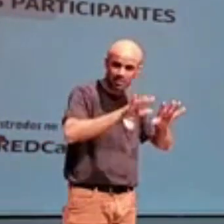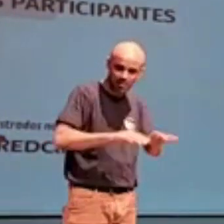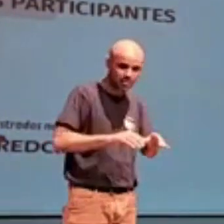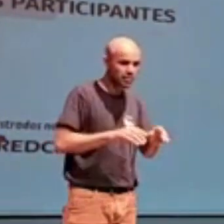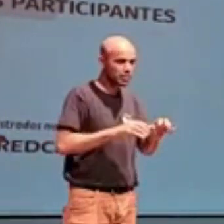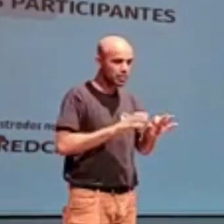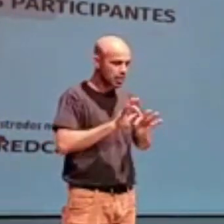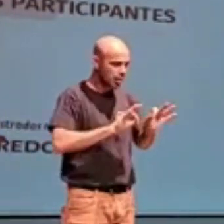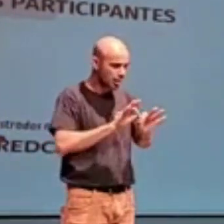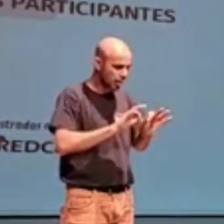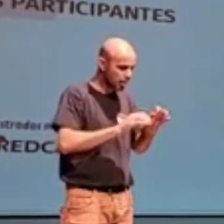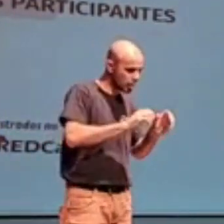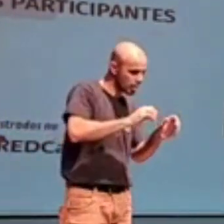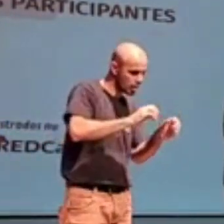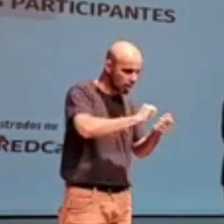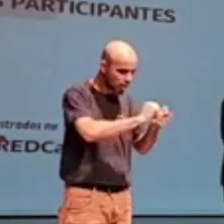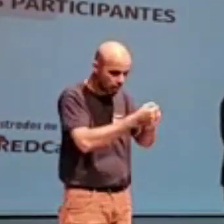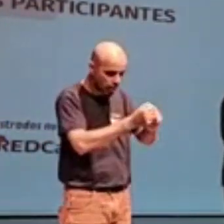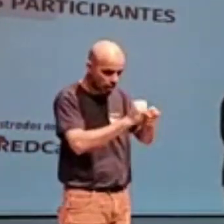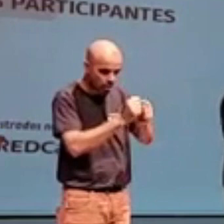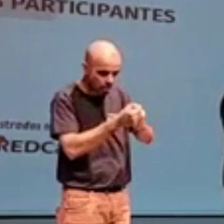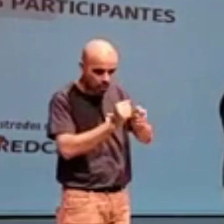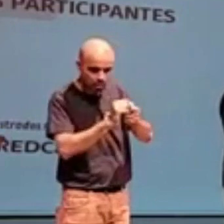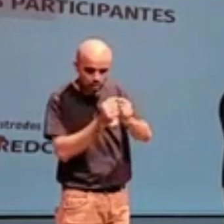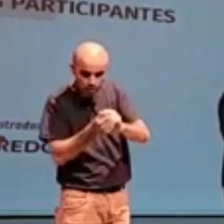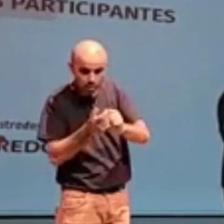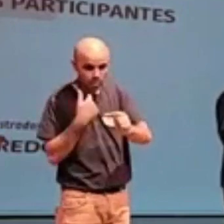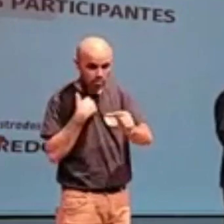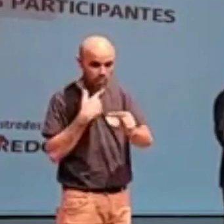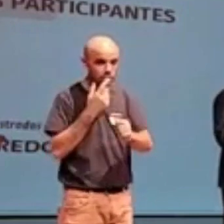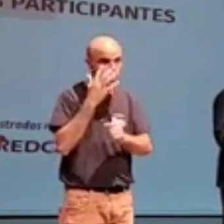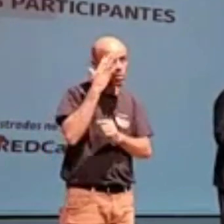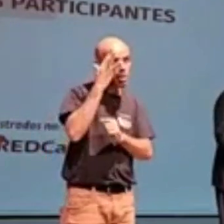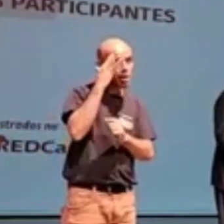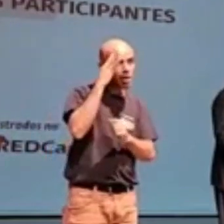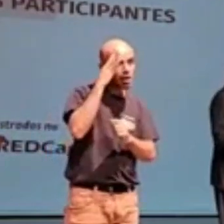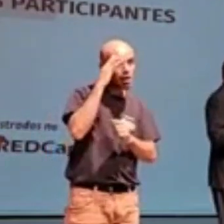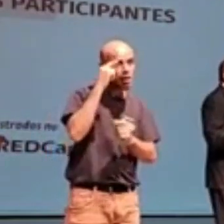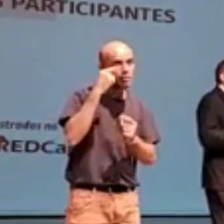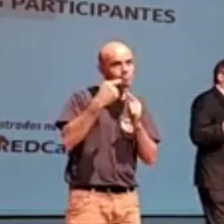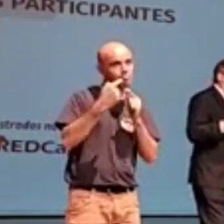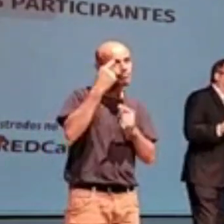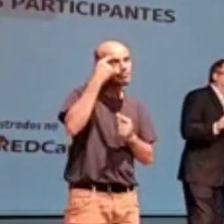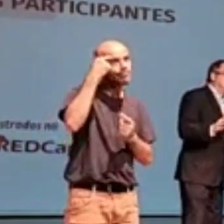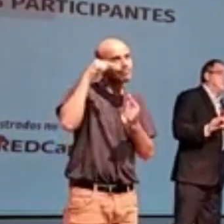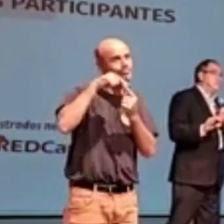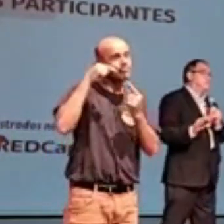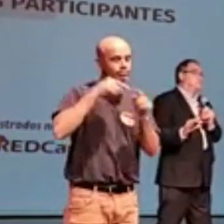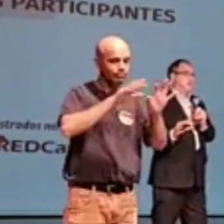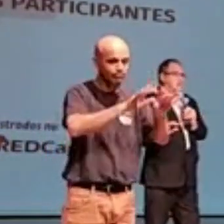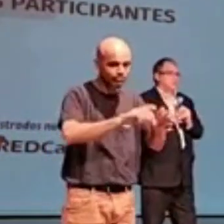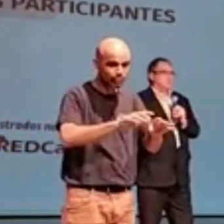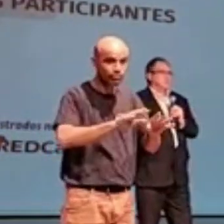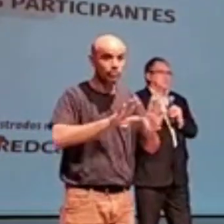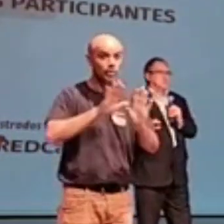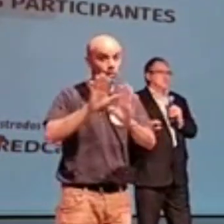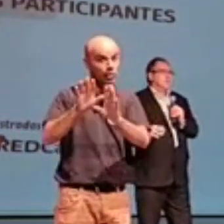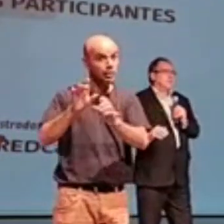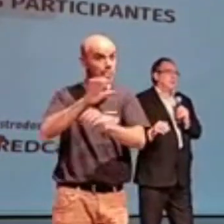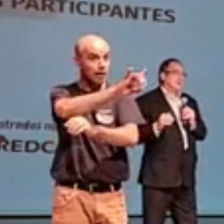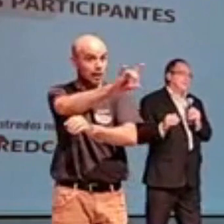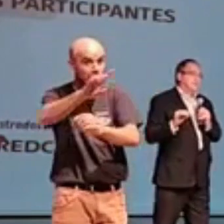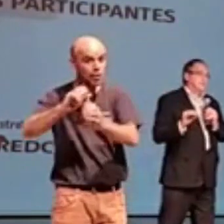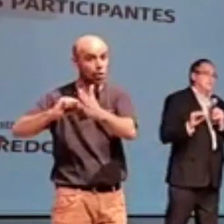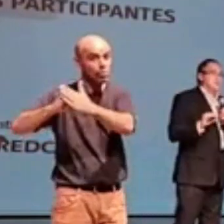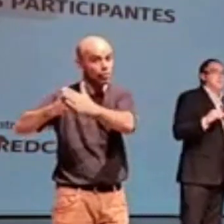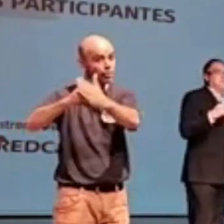vamos dar uma mexidinha aqui, e sempre vai para o seu lado que você pensa, né? Então, o ideal é você proteger seu banco de dados, né?